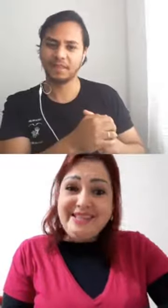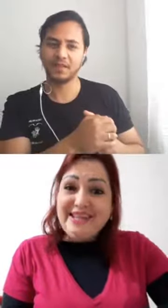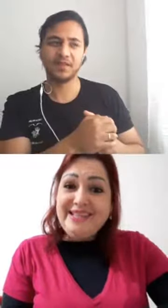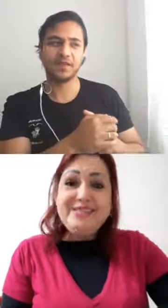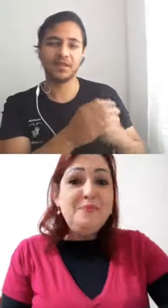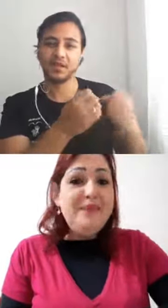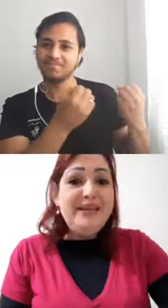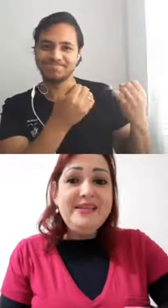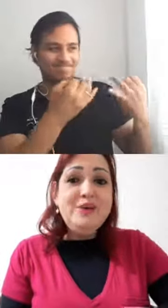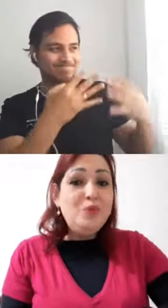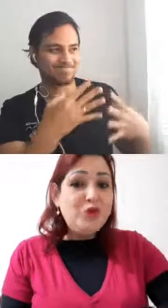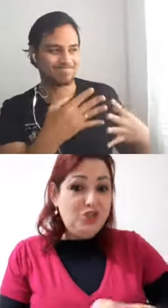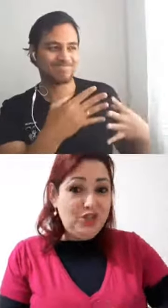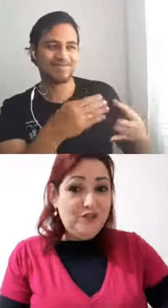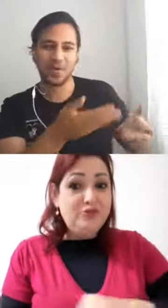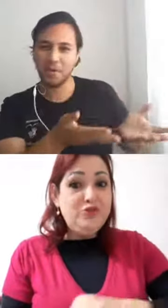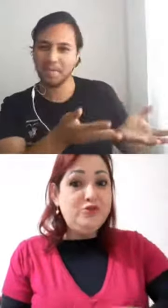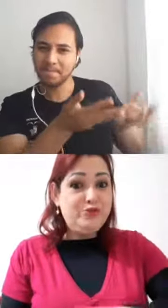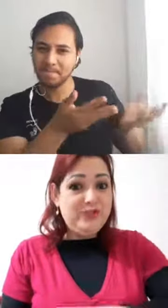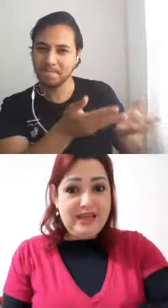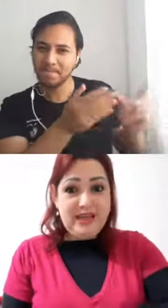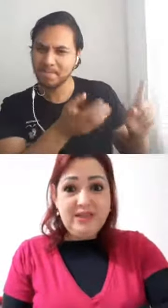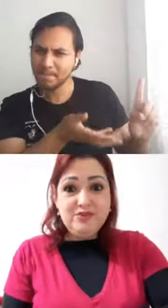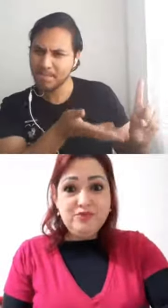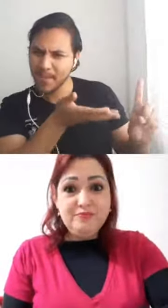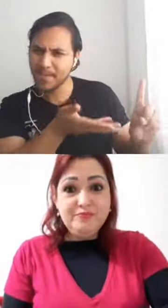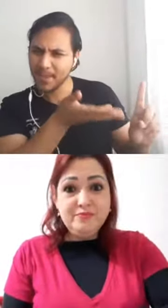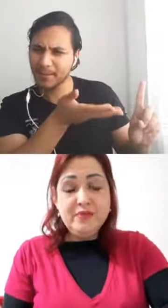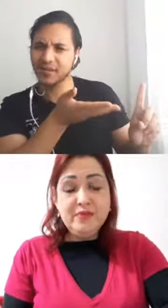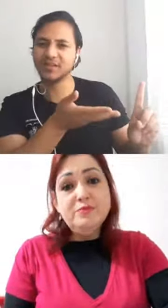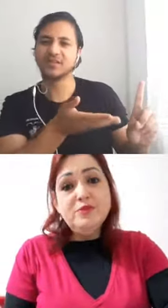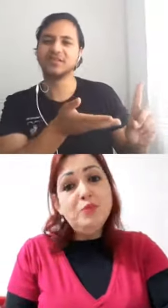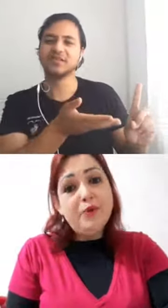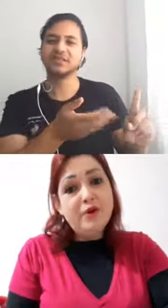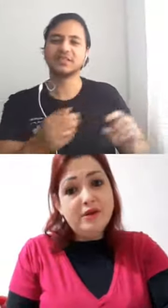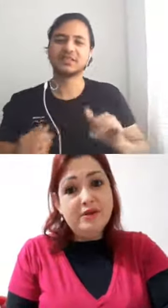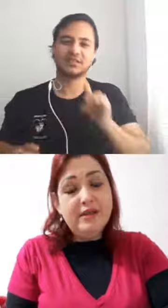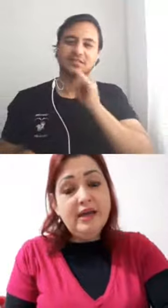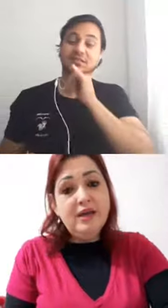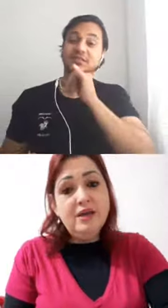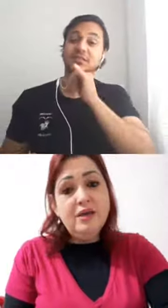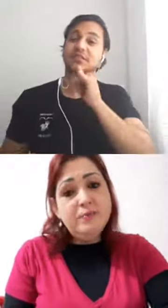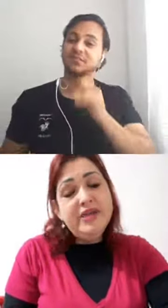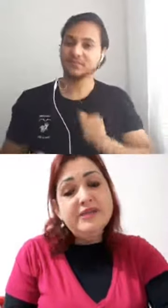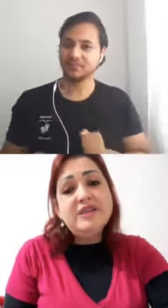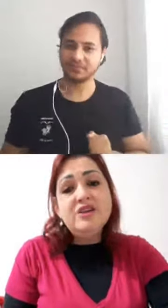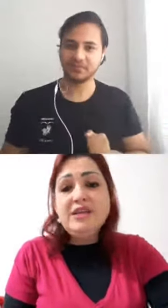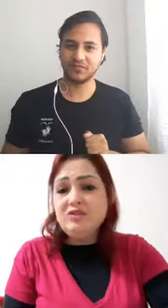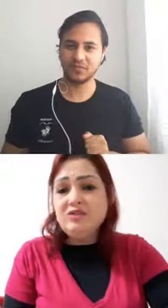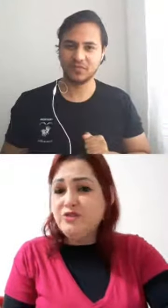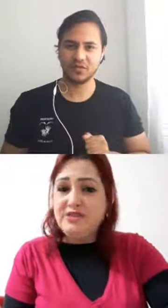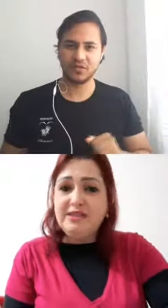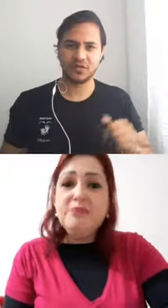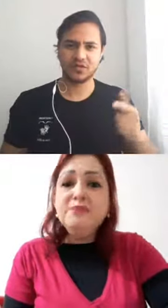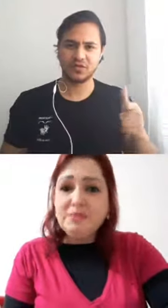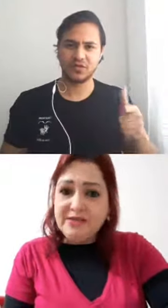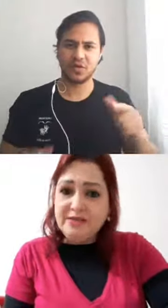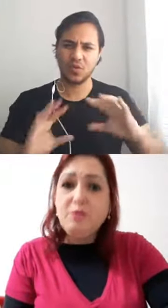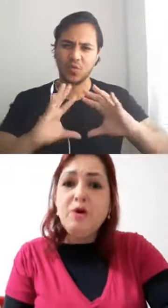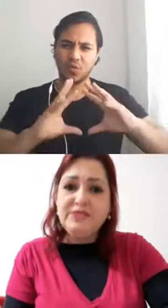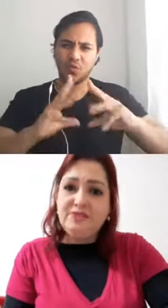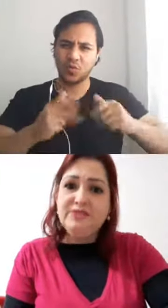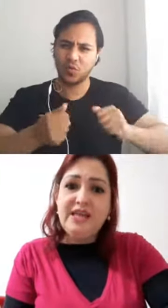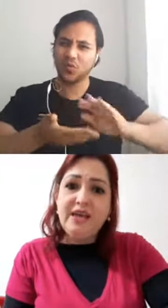se ele também não motiva os surdos a isso, vamos supor, né? Porque assim, ó, nem todos os intérpretes também